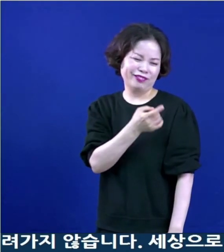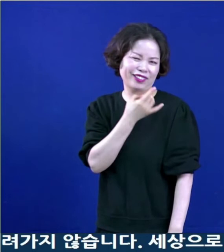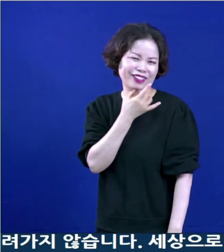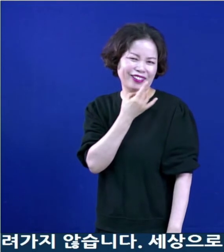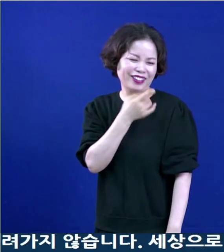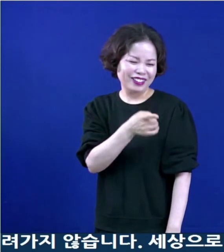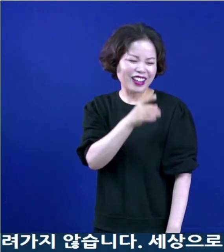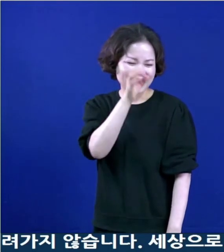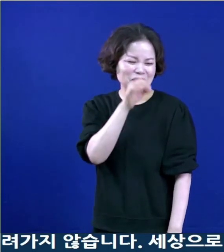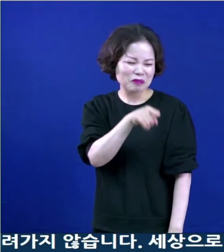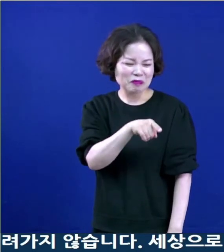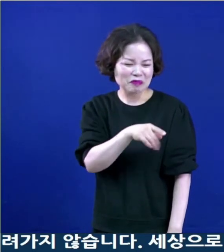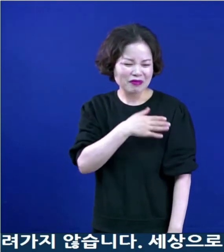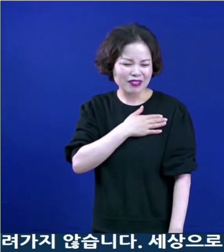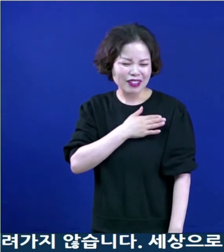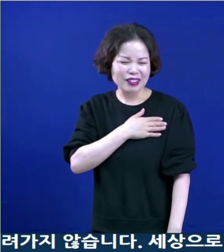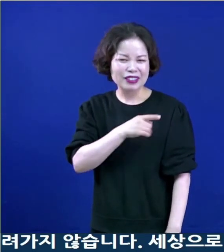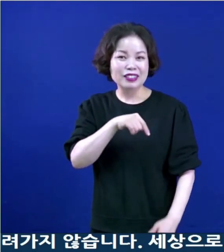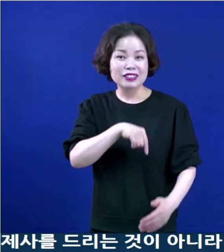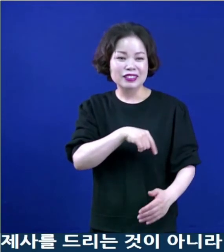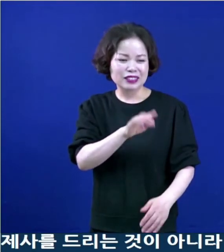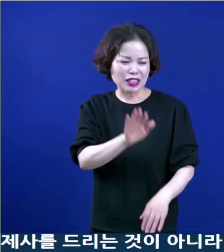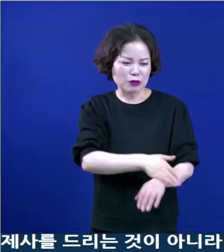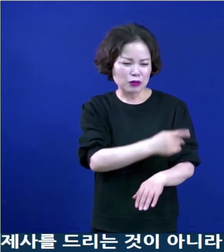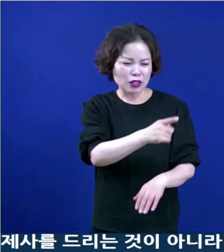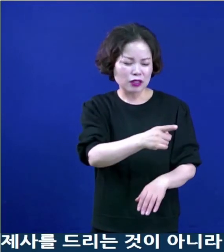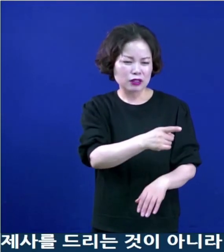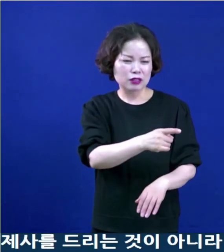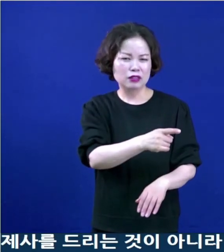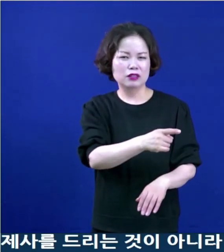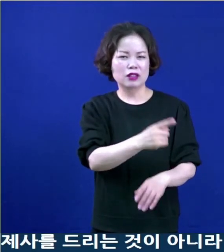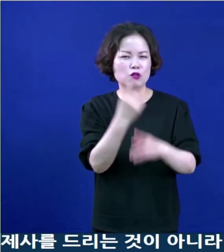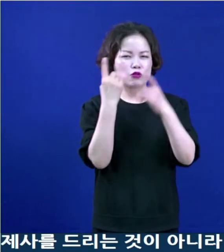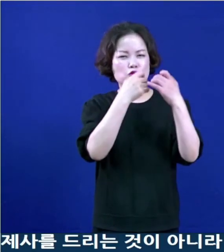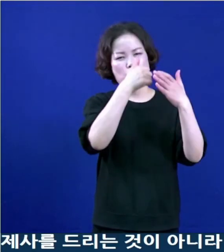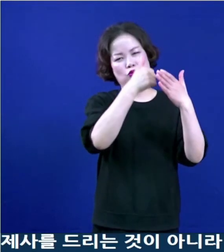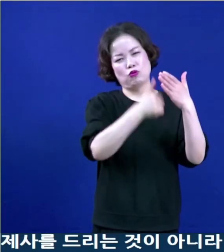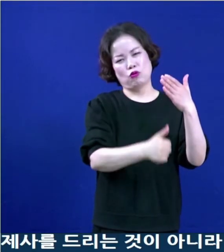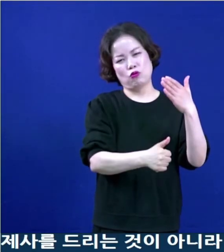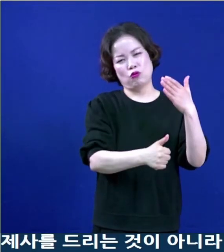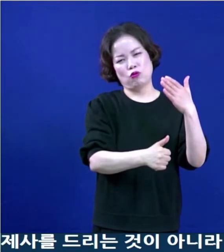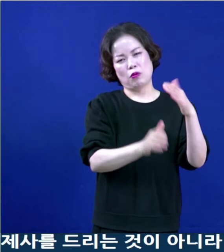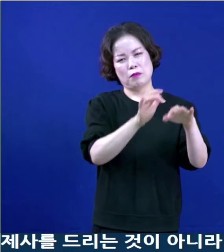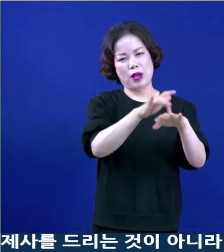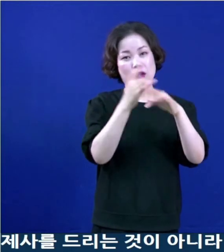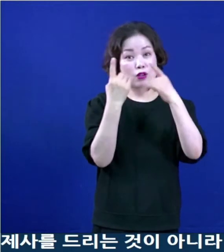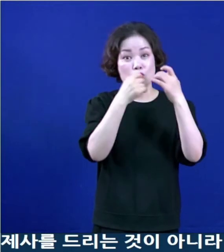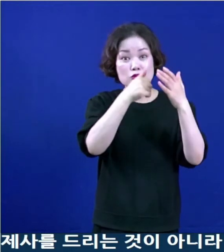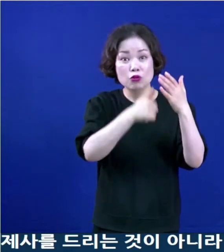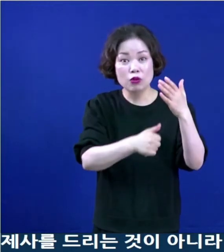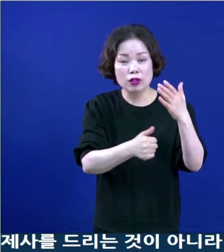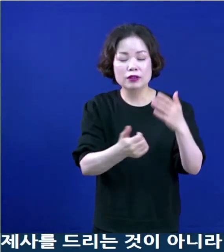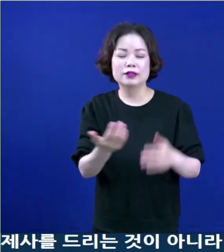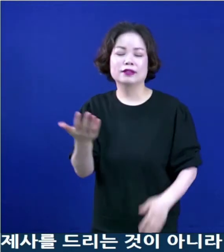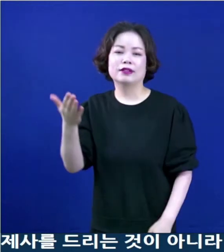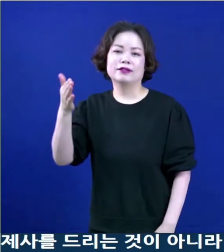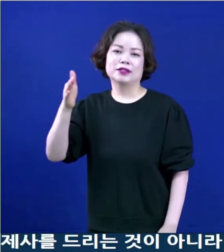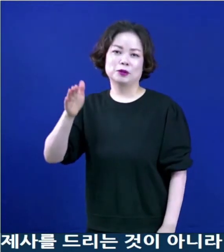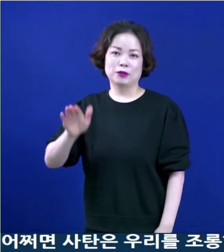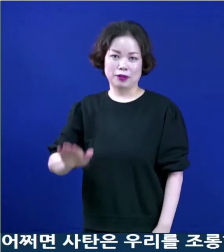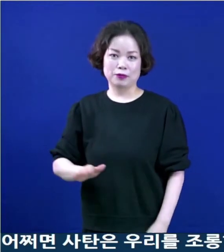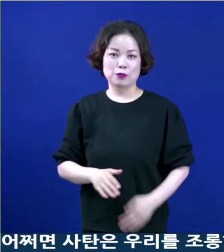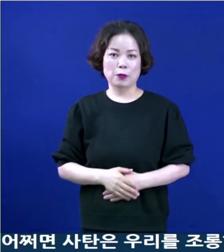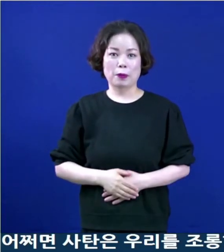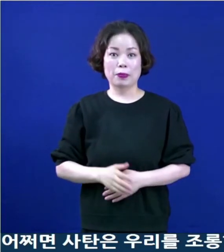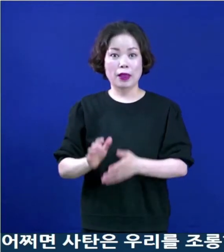있는 흠결, 나 안에 있는 잘못을 자꾸 보게 꼬드길 수도 있습니다. 그런데